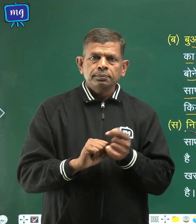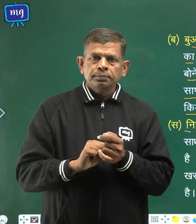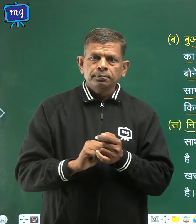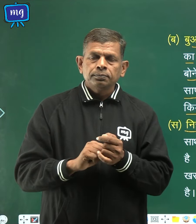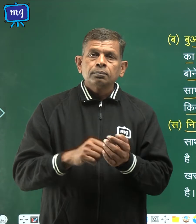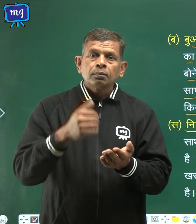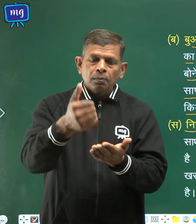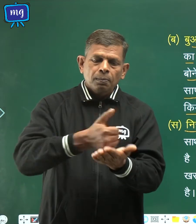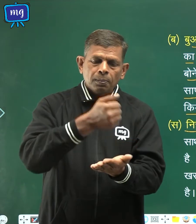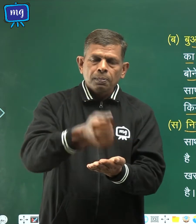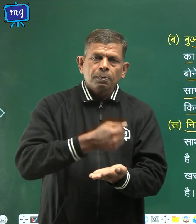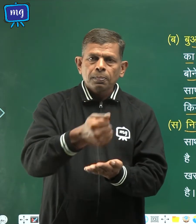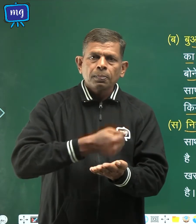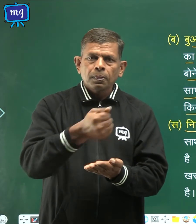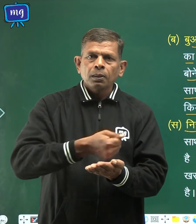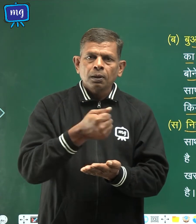निराई।